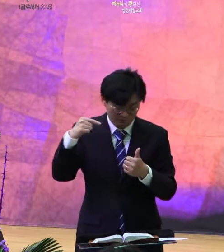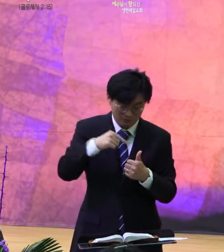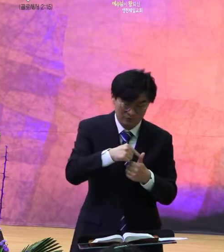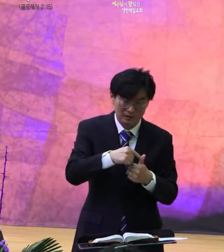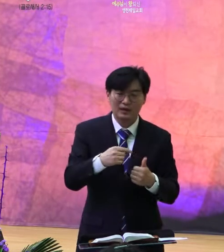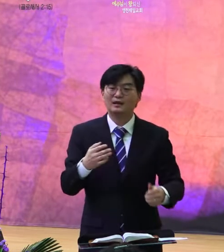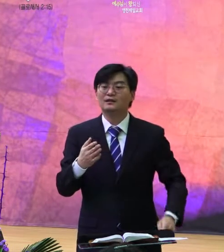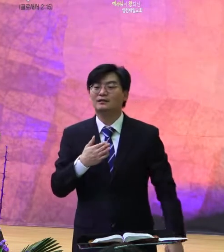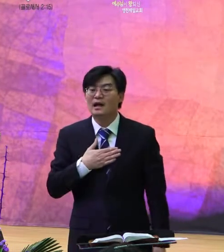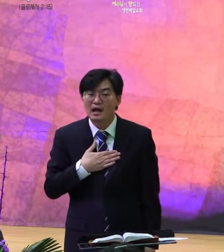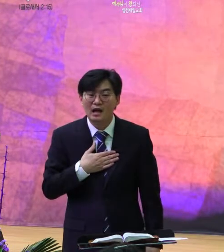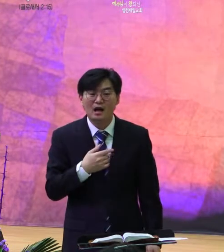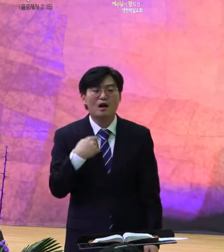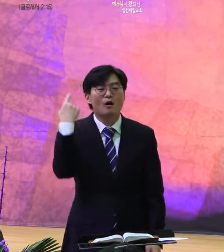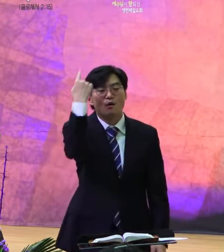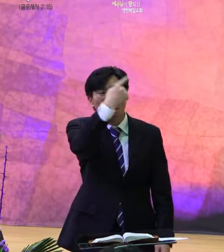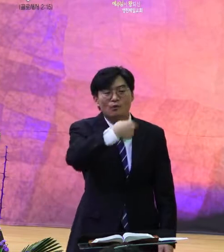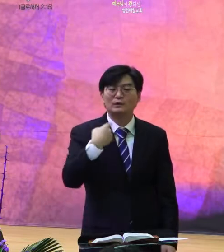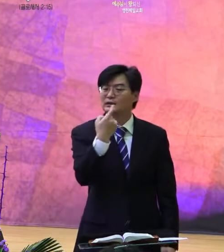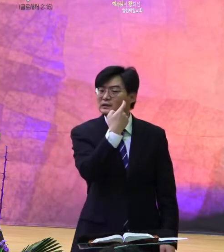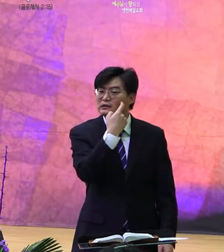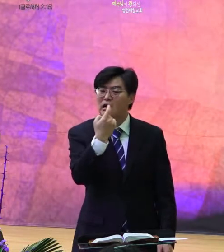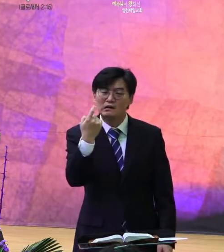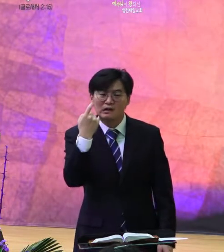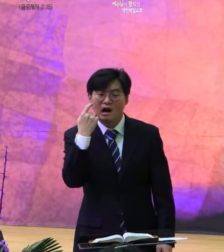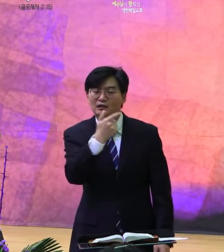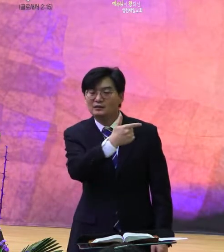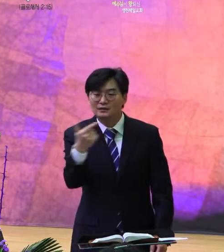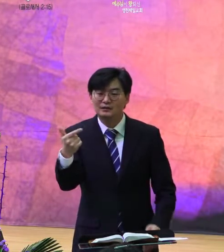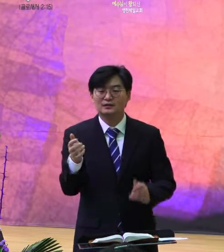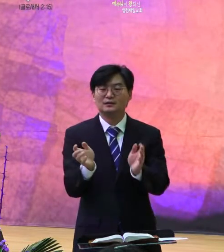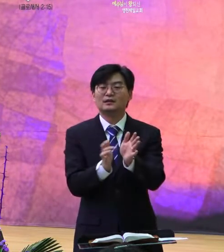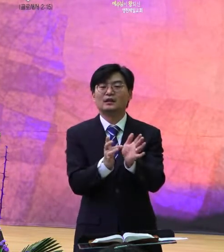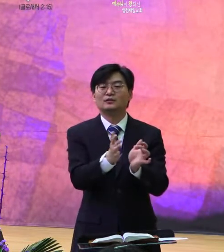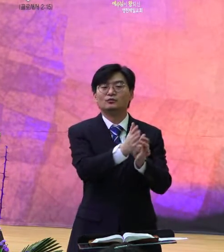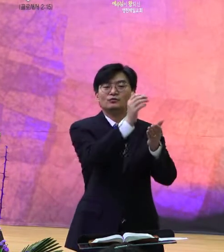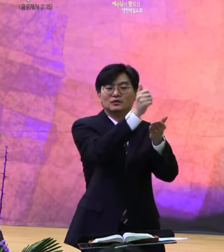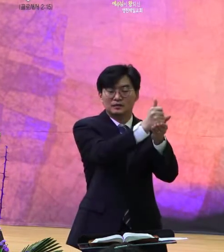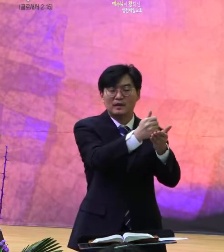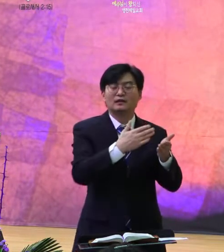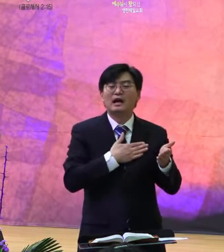스티그마가 있다라고 자랑하기까지 했습니다. 예수님이 나의 주인이고